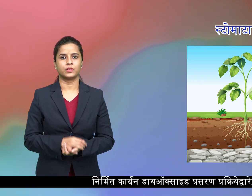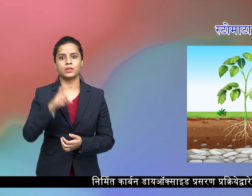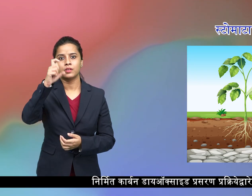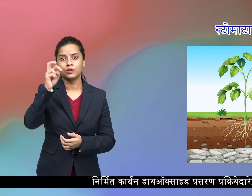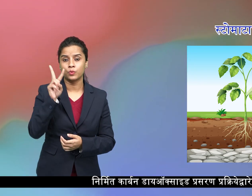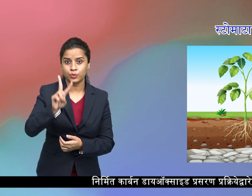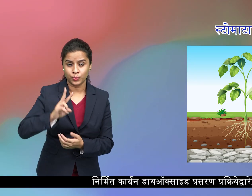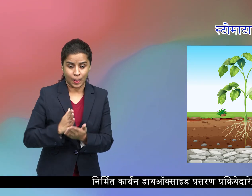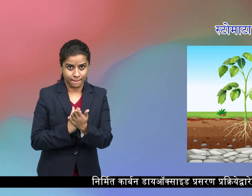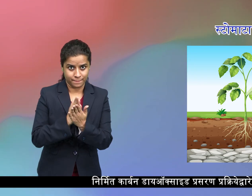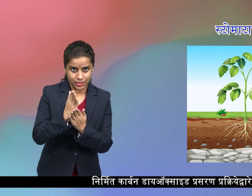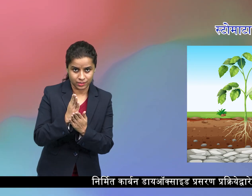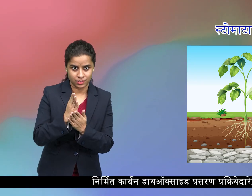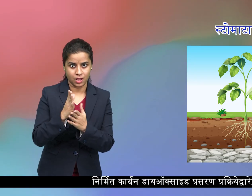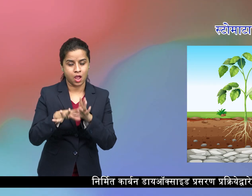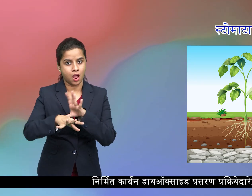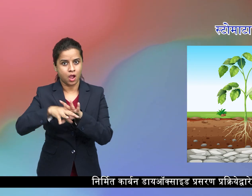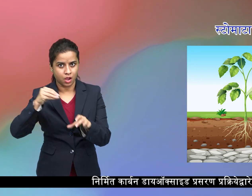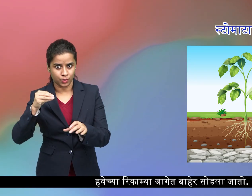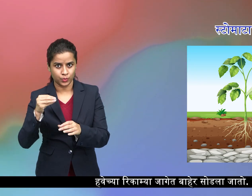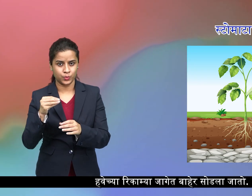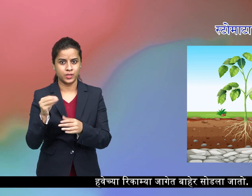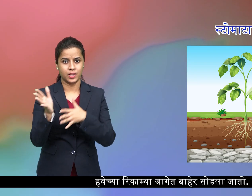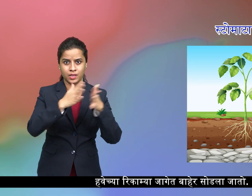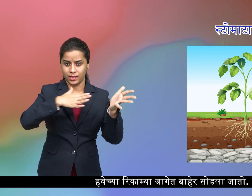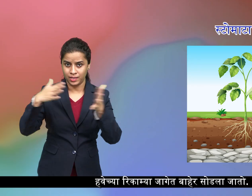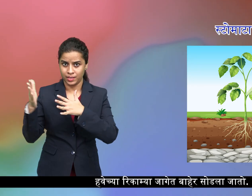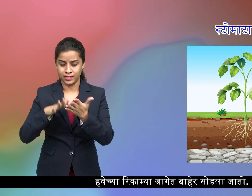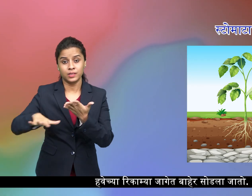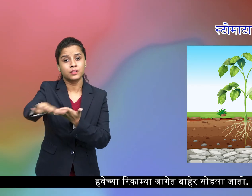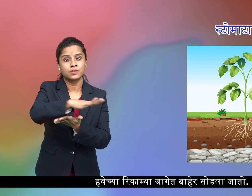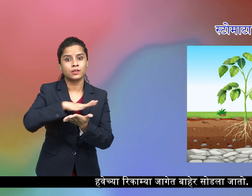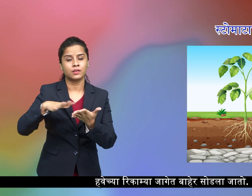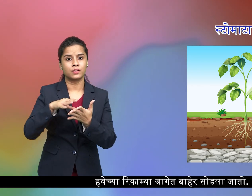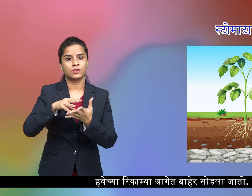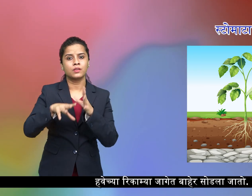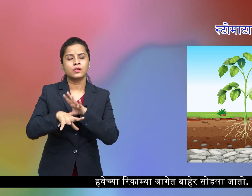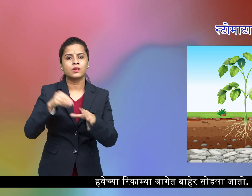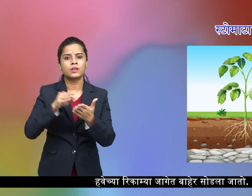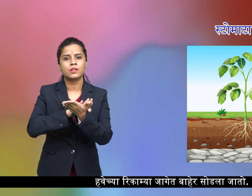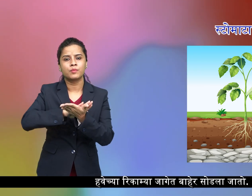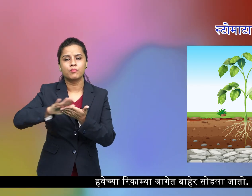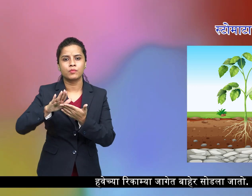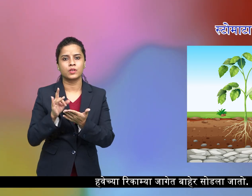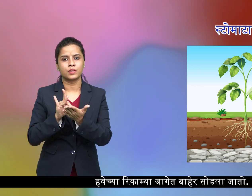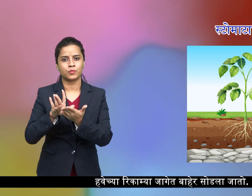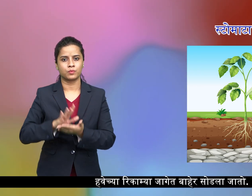निर्मित कार्बन डायऑक्साईड प्रसरण प्रक्रियेद्वारे हवेच्या रिकाम्या जागेत बाहेर सोडला जातो.